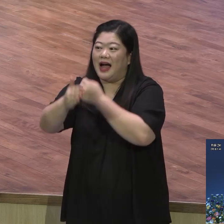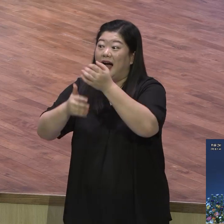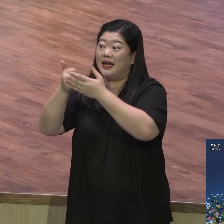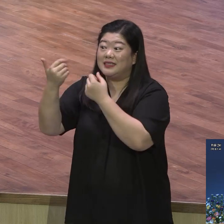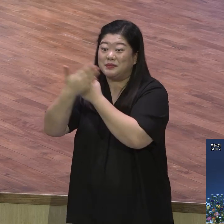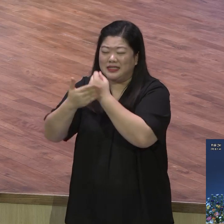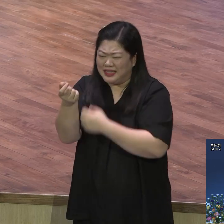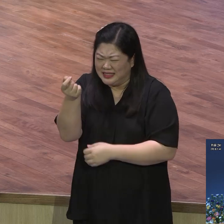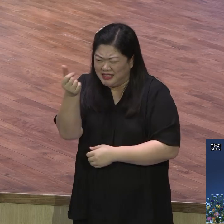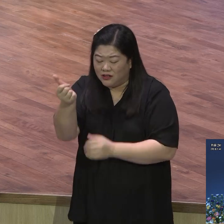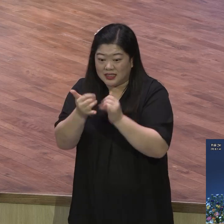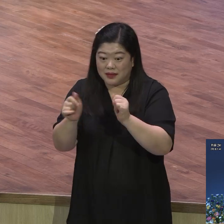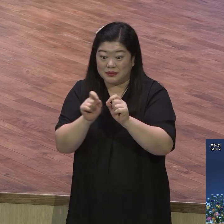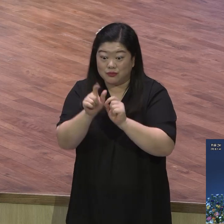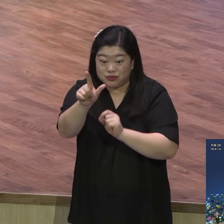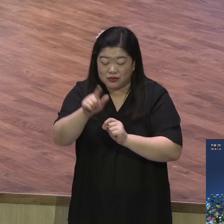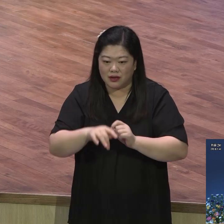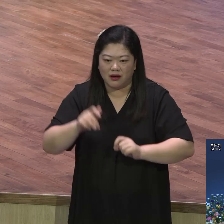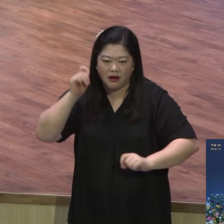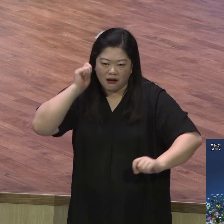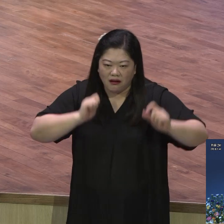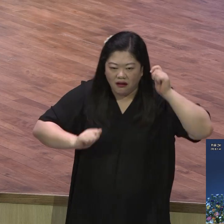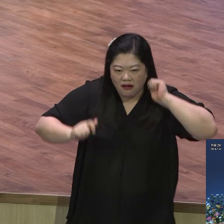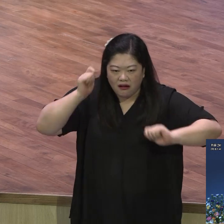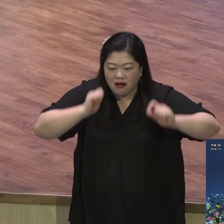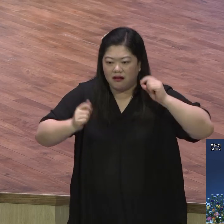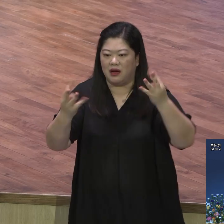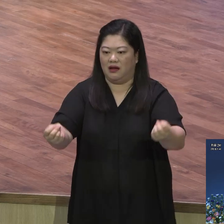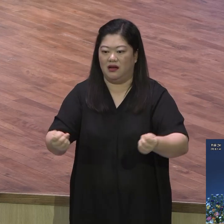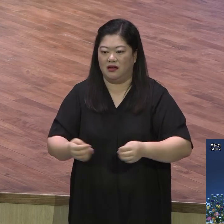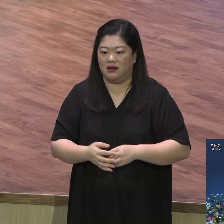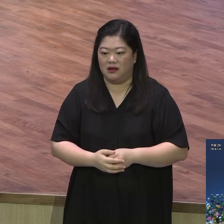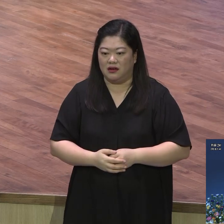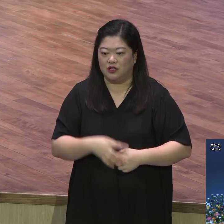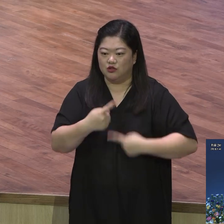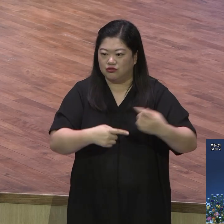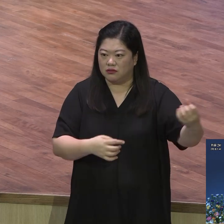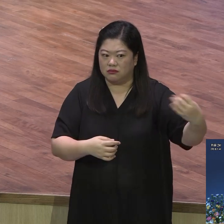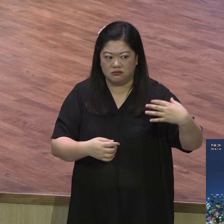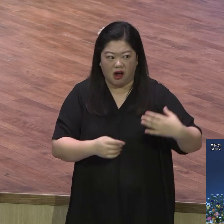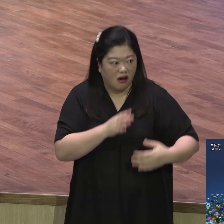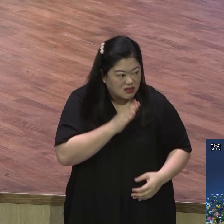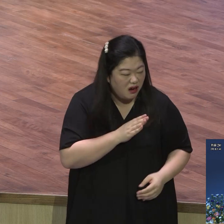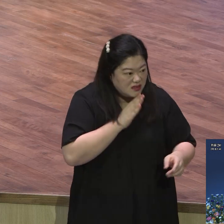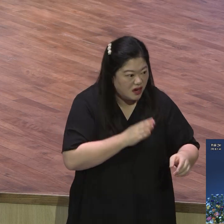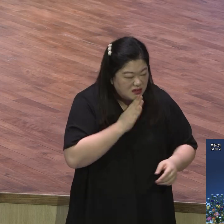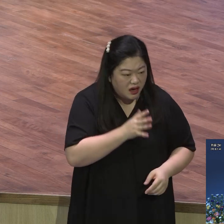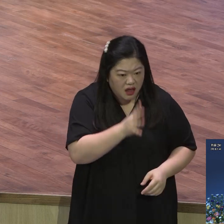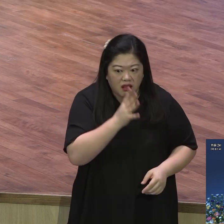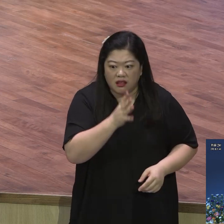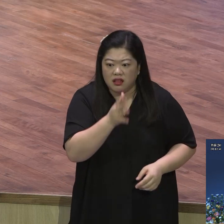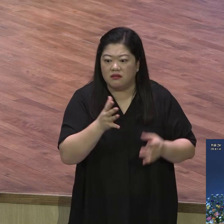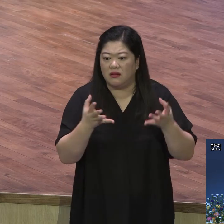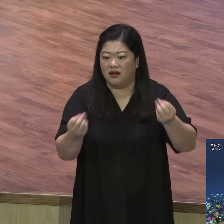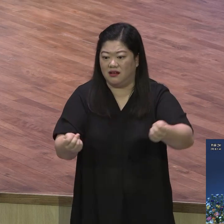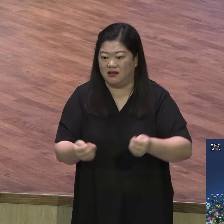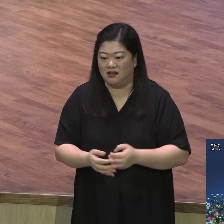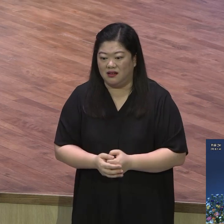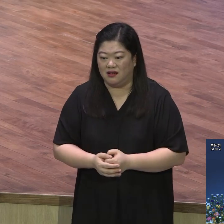사람 말을 잘 사람 말. 사람 말. 사람 말을 잘. 귀가 어리다 그러죠. 이 말씀. 사람 말을 잘 들어요. 하나님 말씀을 못 들으니까.